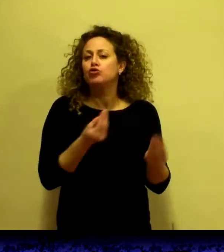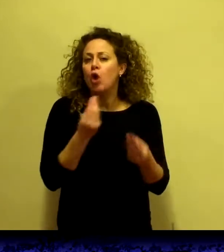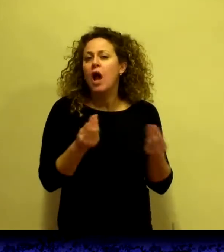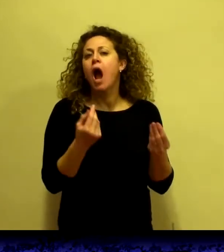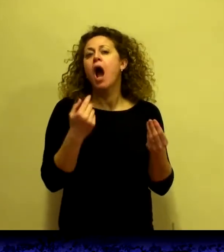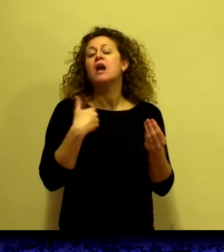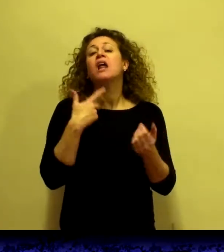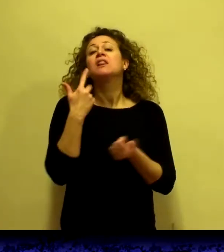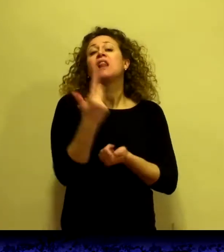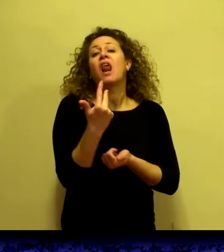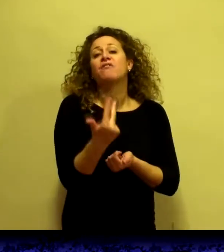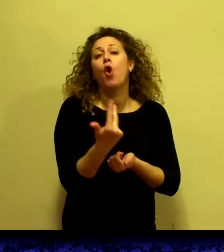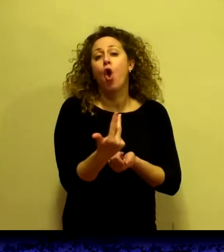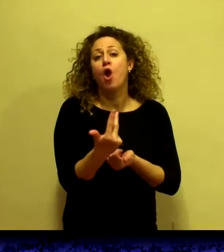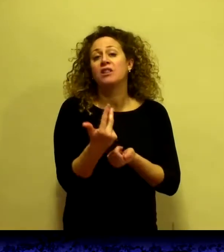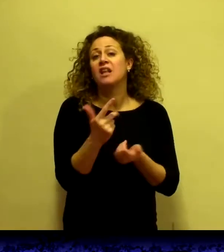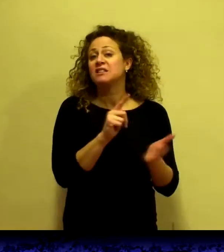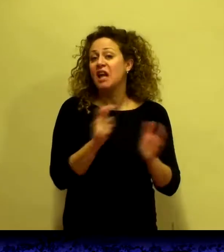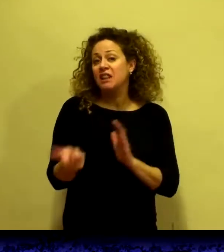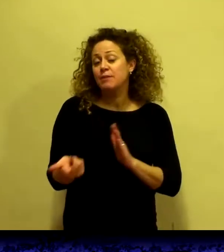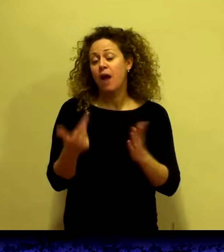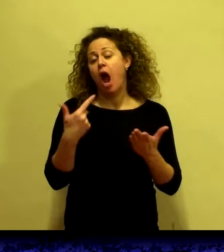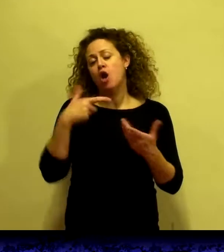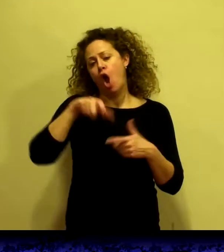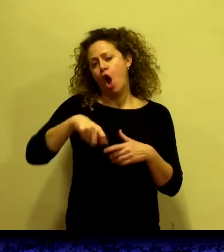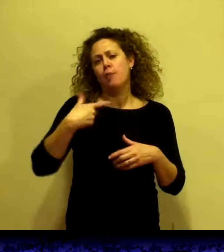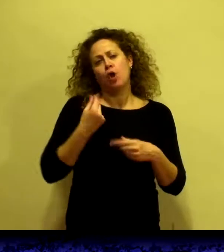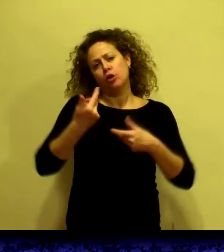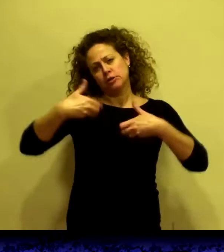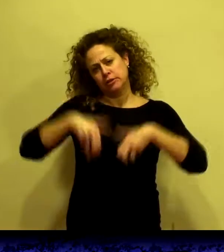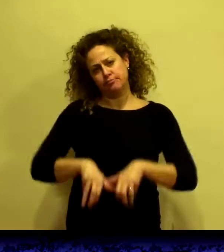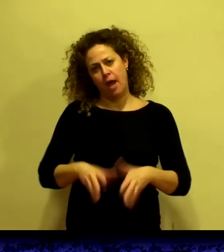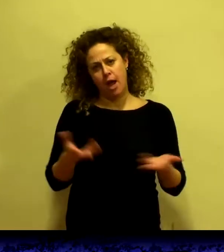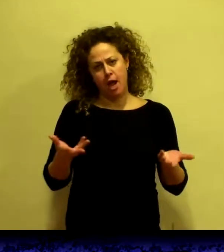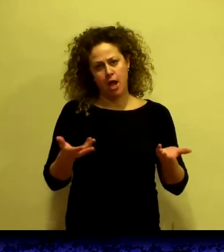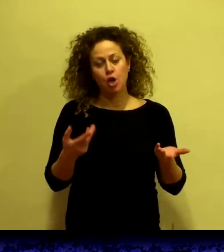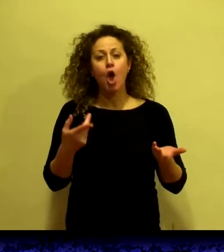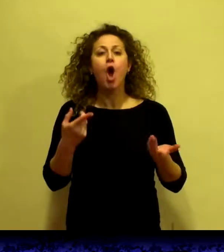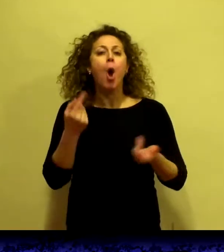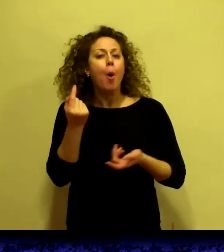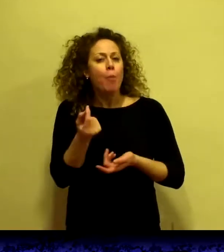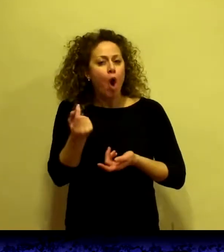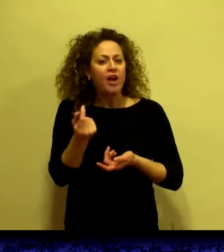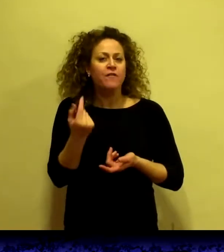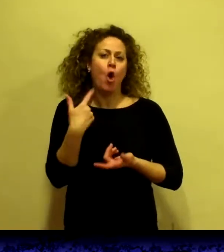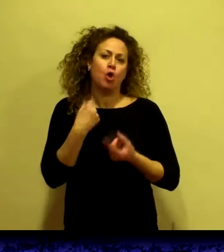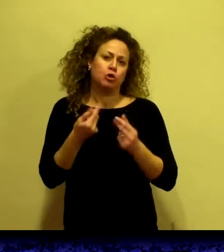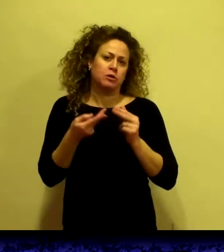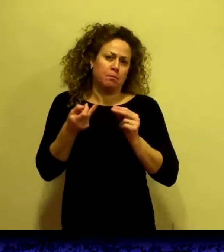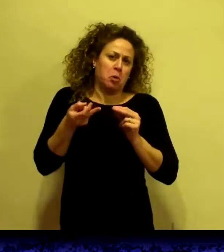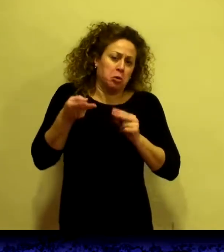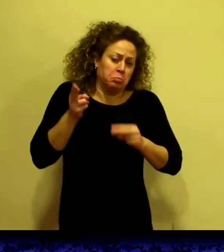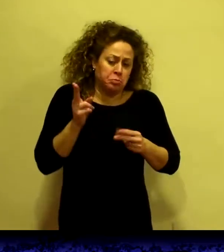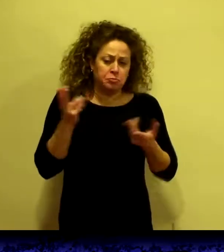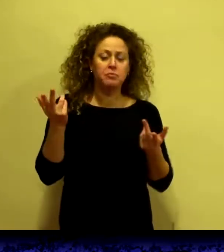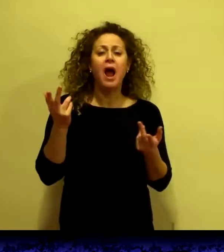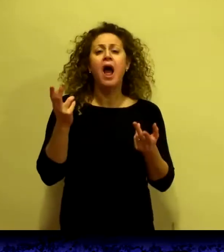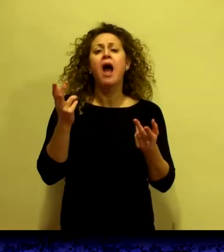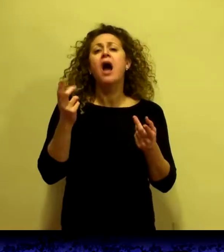in proporzione. Certo. Per quanto riguarda le ripetizioni, abbiamo delle tariffe differenti in